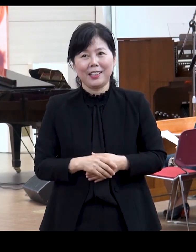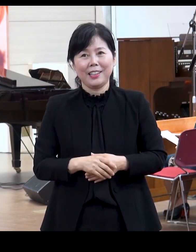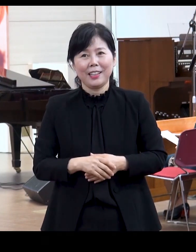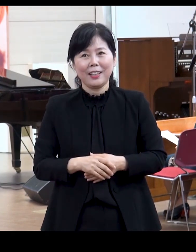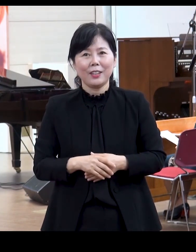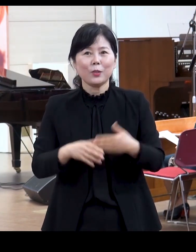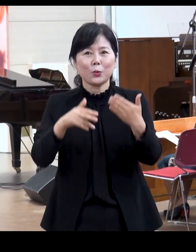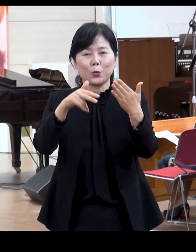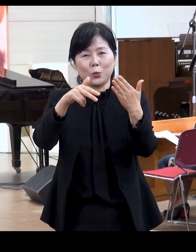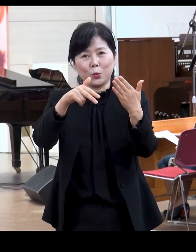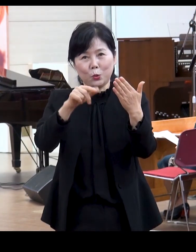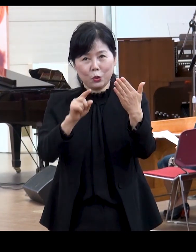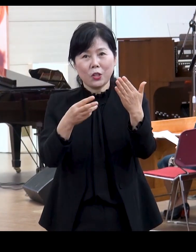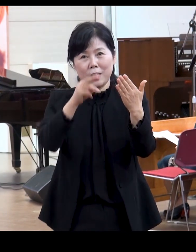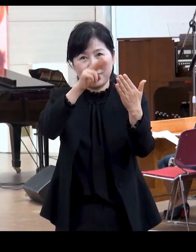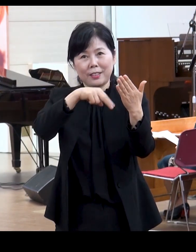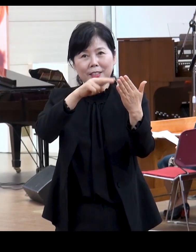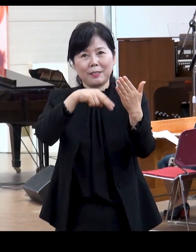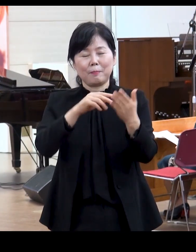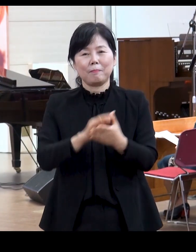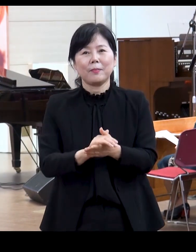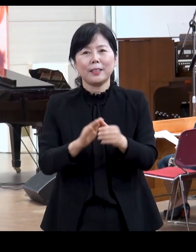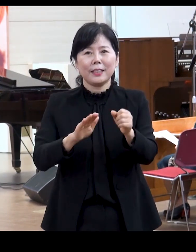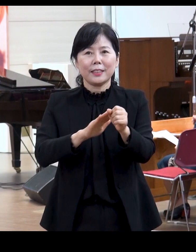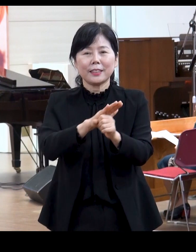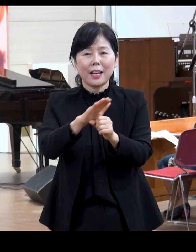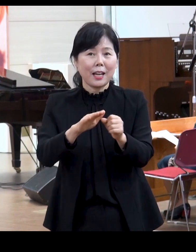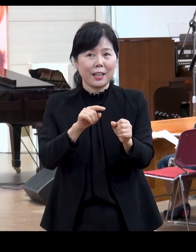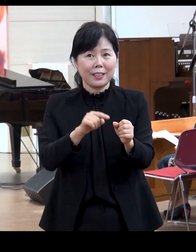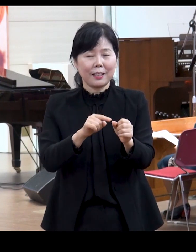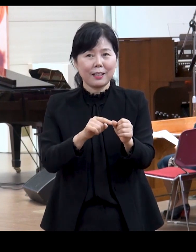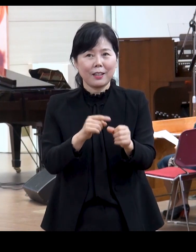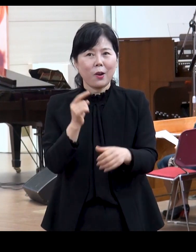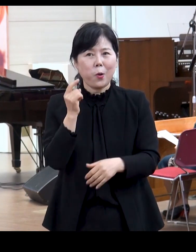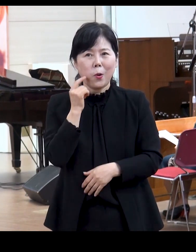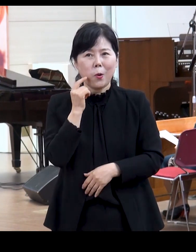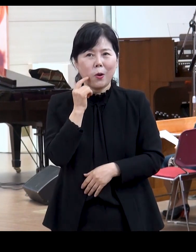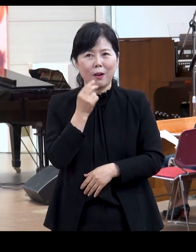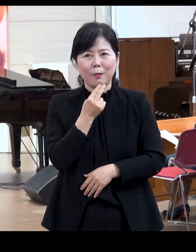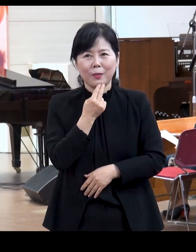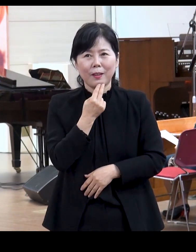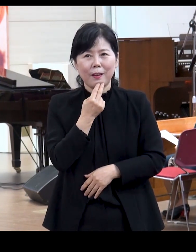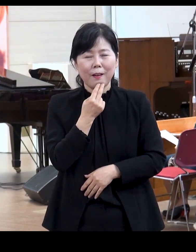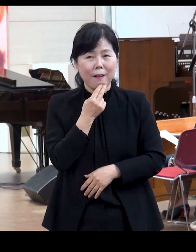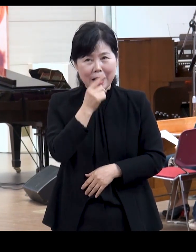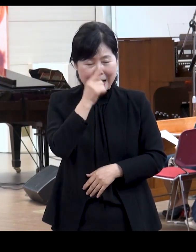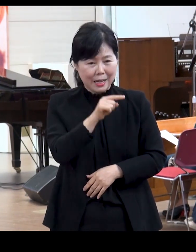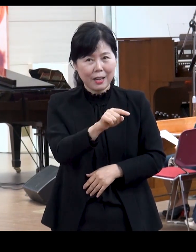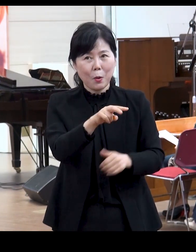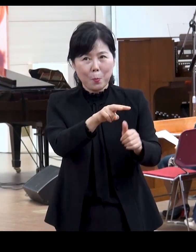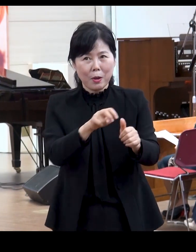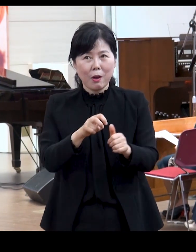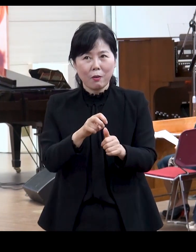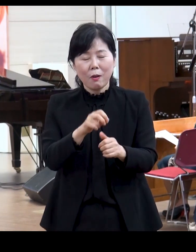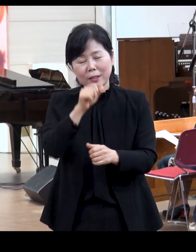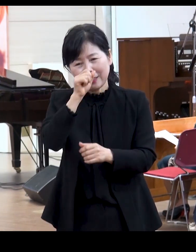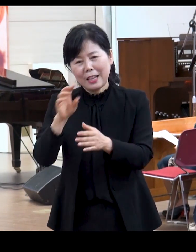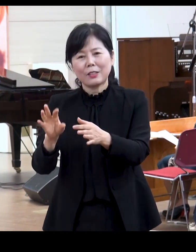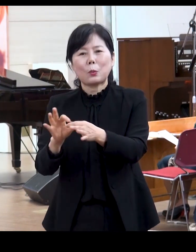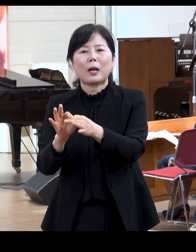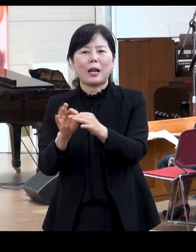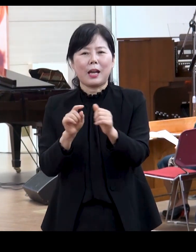9절 말씀을 함께 읽겠습니다. 9절 같이 읽습니다. 사랑에는 거짓이 없나니 악을 미워하고 선에